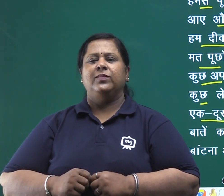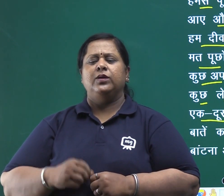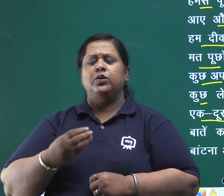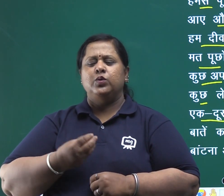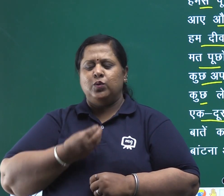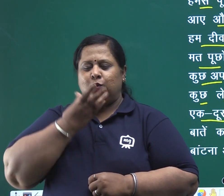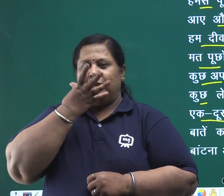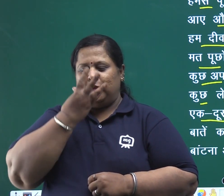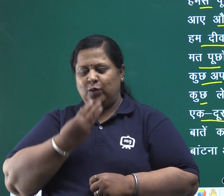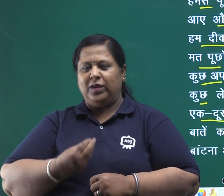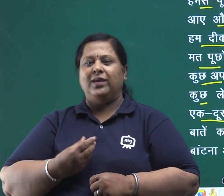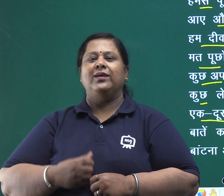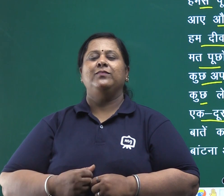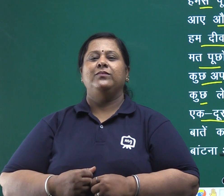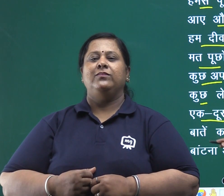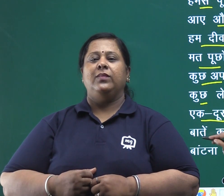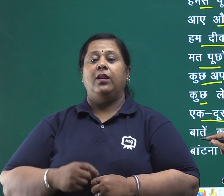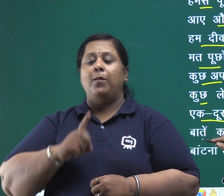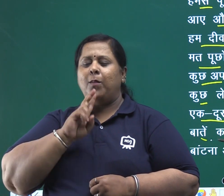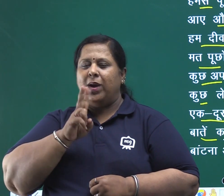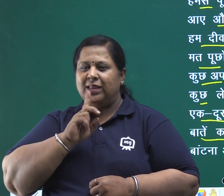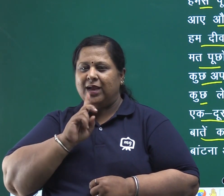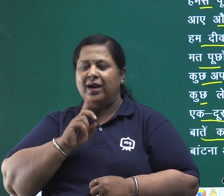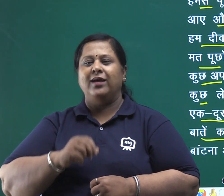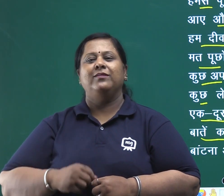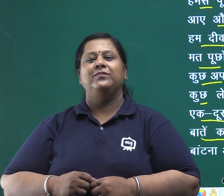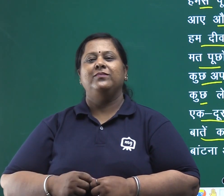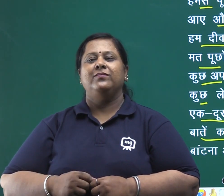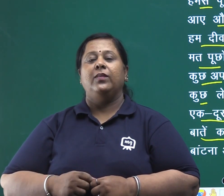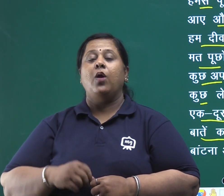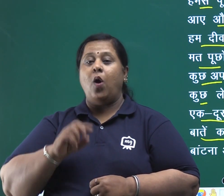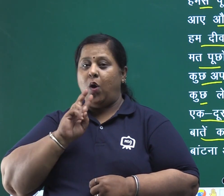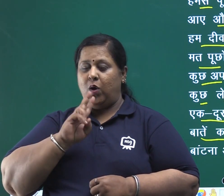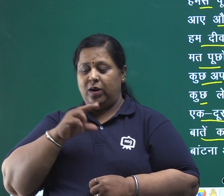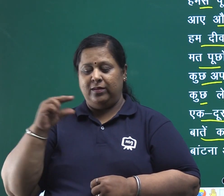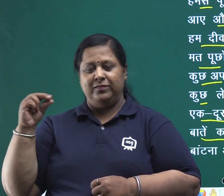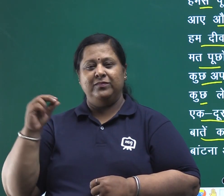सुख दुख की बातें करना और